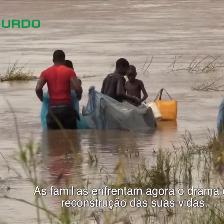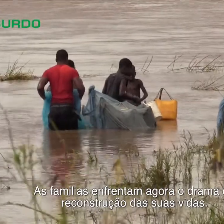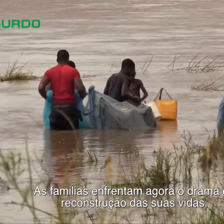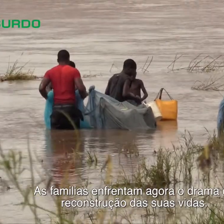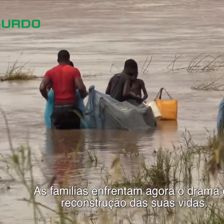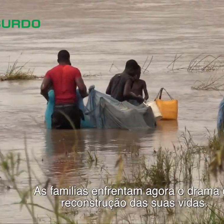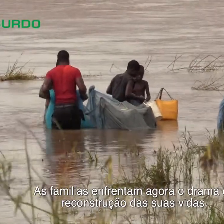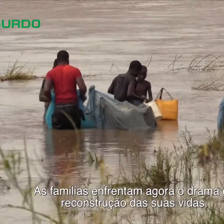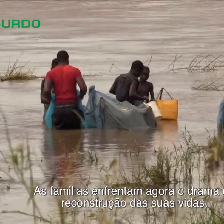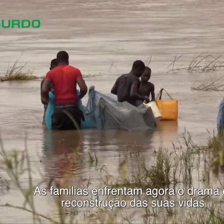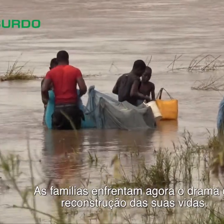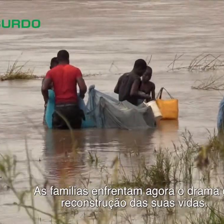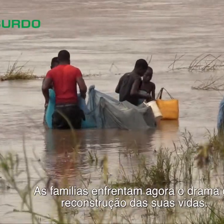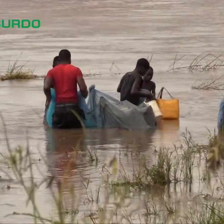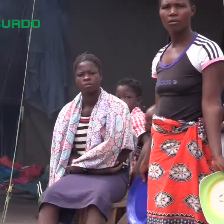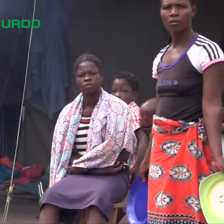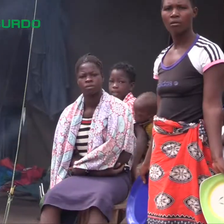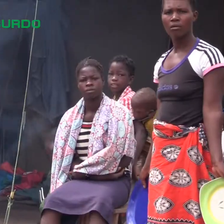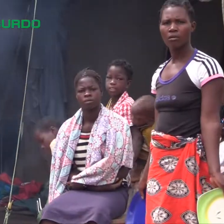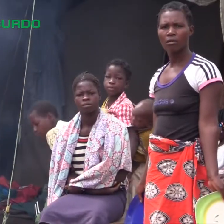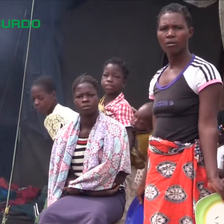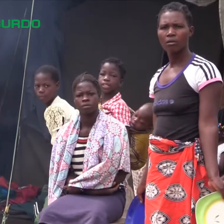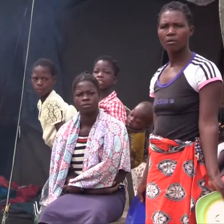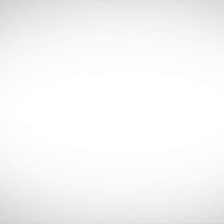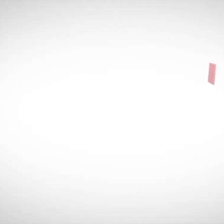drama de reconstrução das suas vidas.